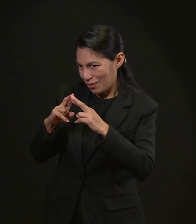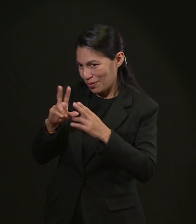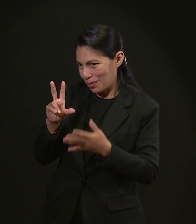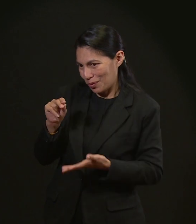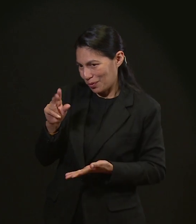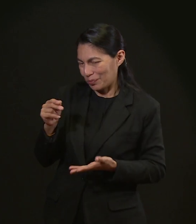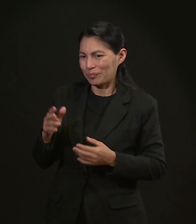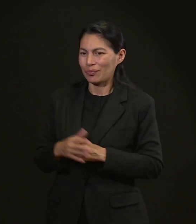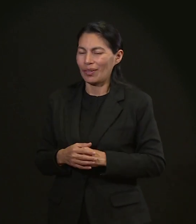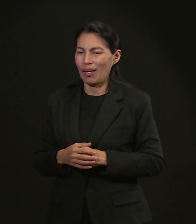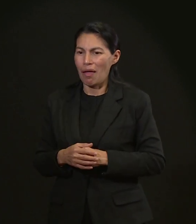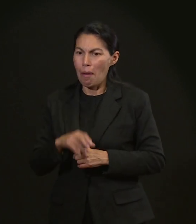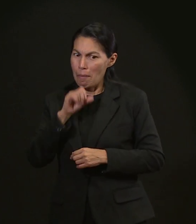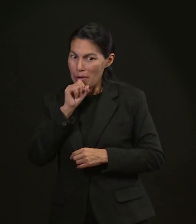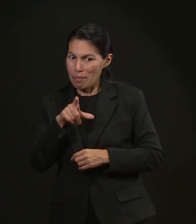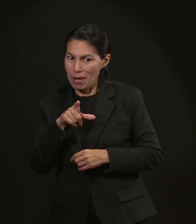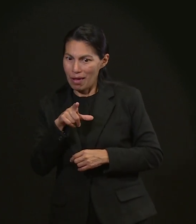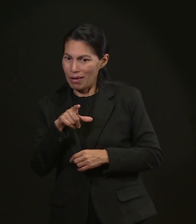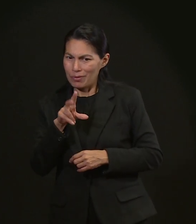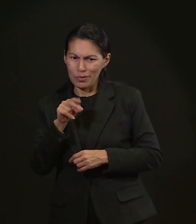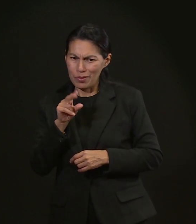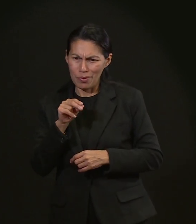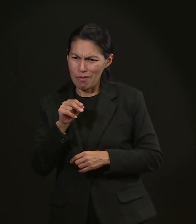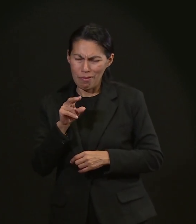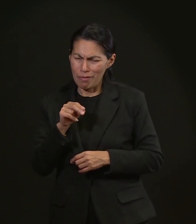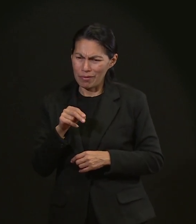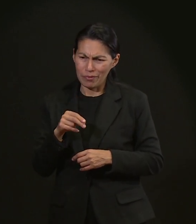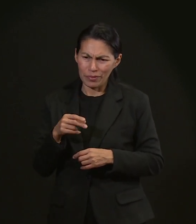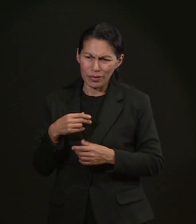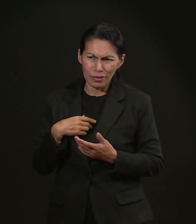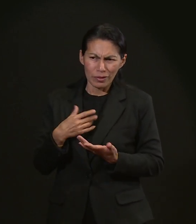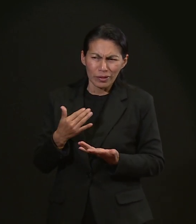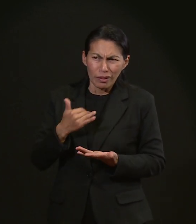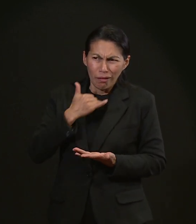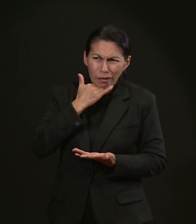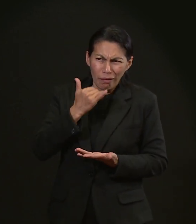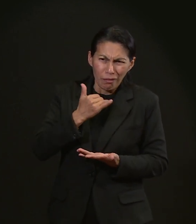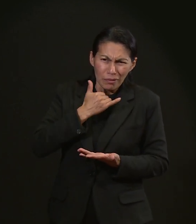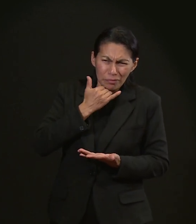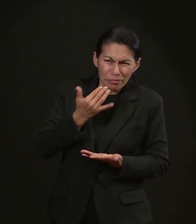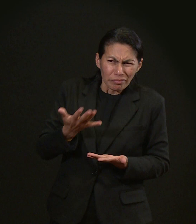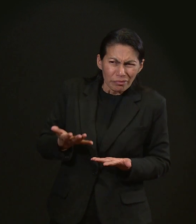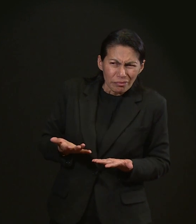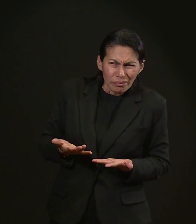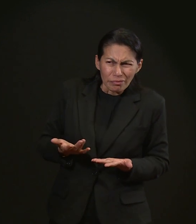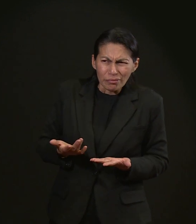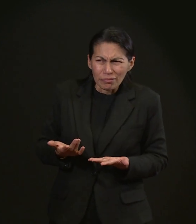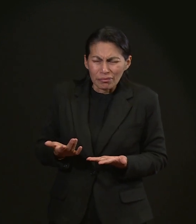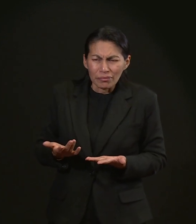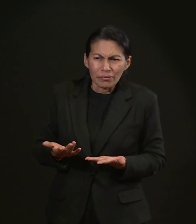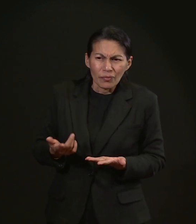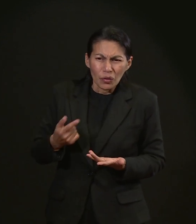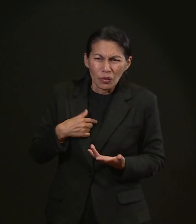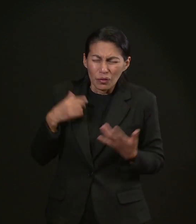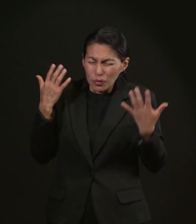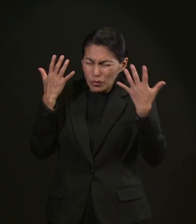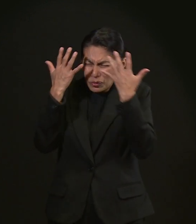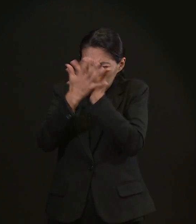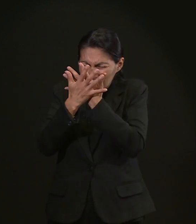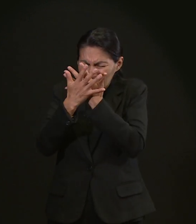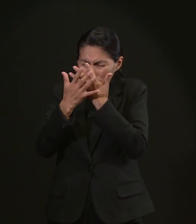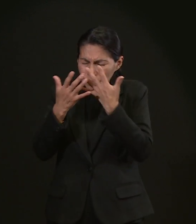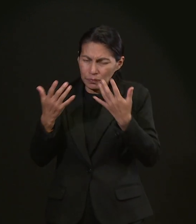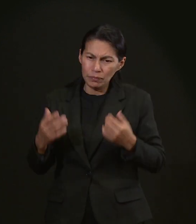no pediste que sean pastores yo sí dije pero qué error cometió en ese momento así estaba realmente